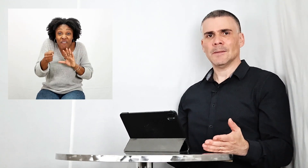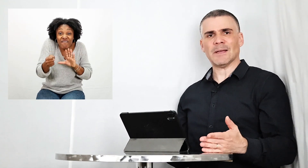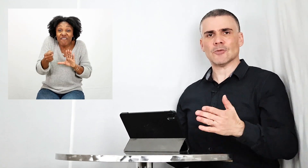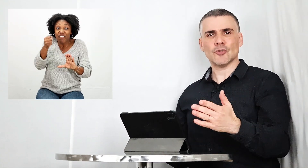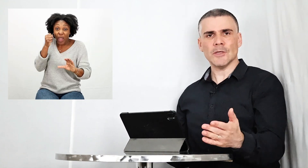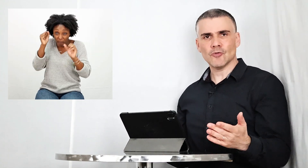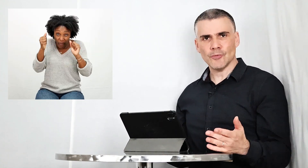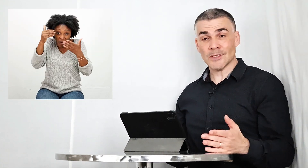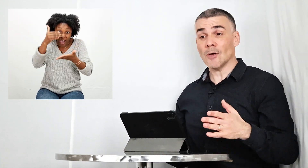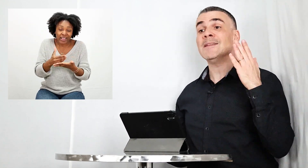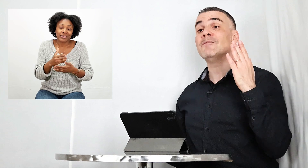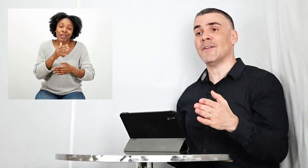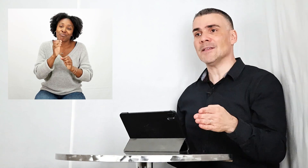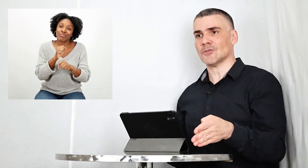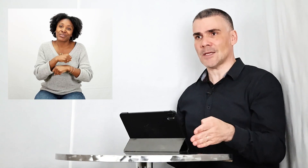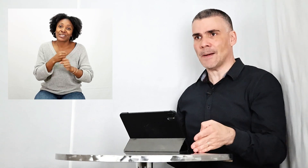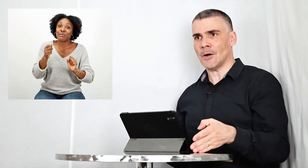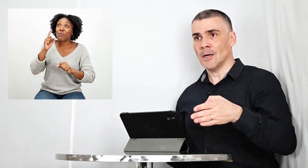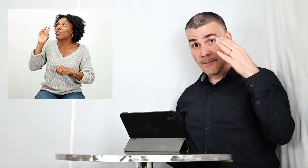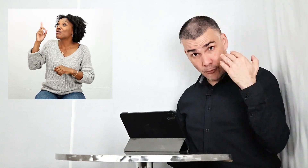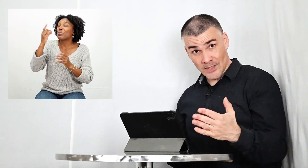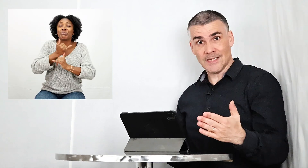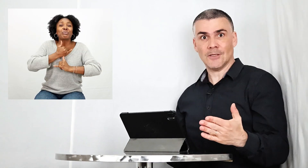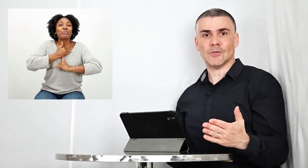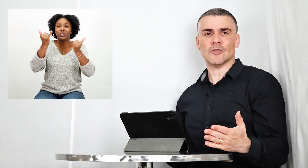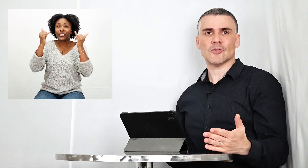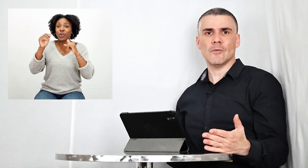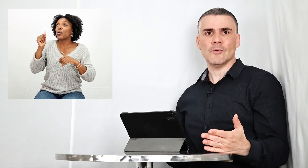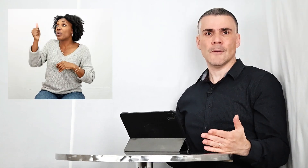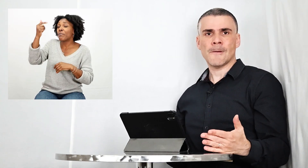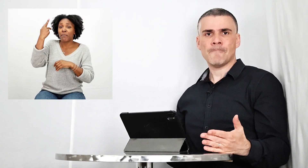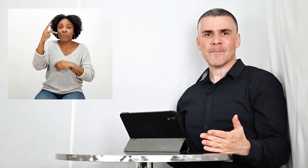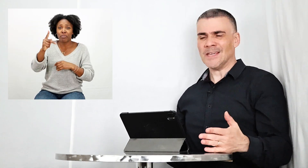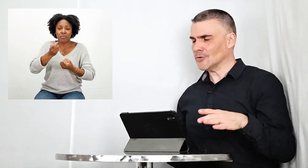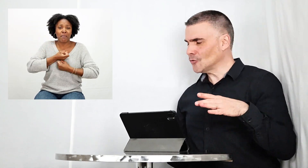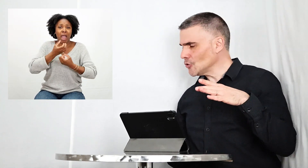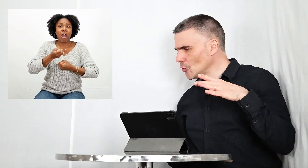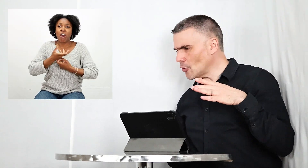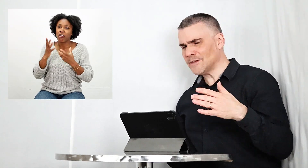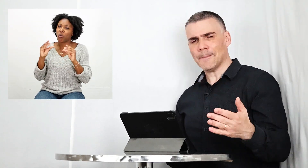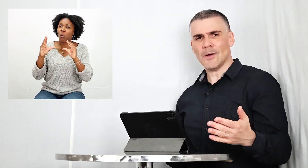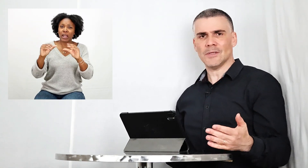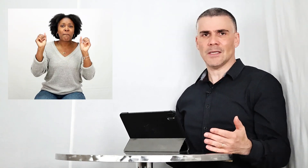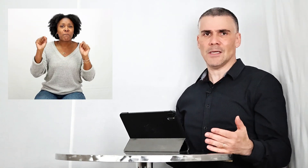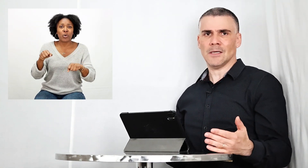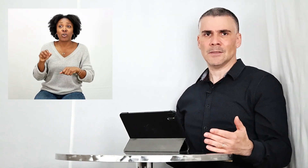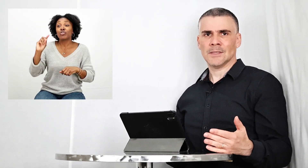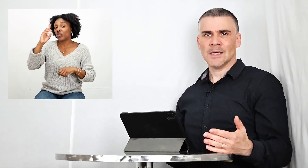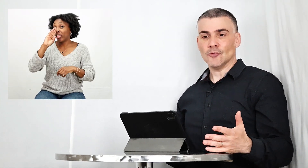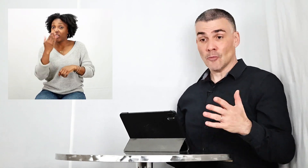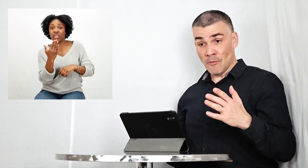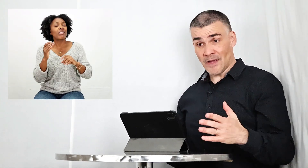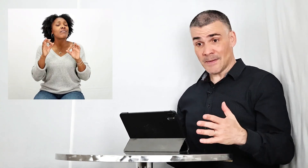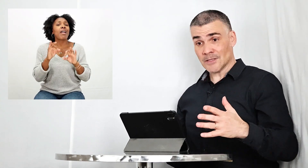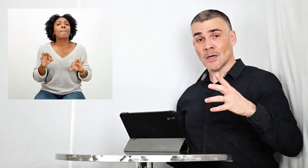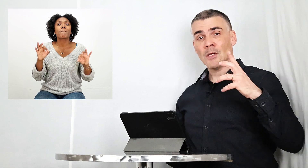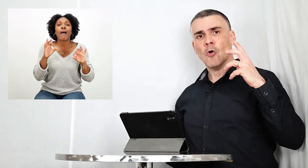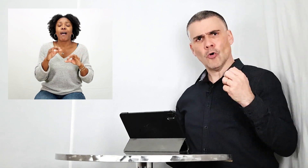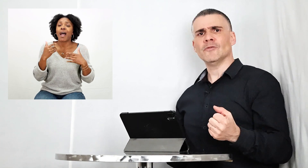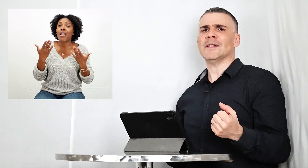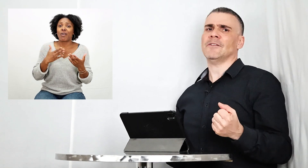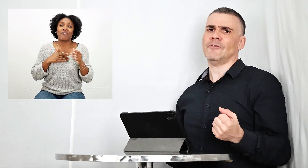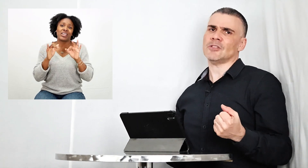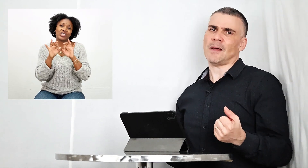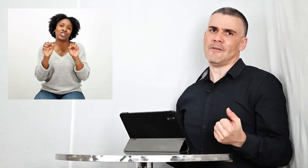peut pas. Parce que Dieu est tout puissant, il veille sur sa parole pour l'exécuter jusqu'au bout. Et notre Dieu ne revient pas en arrière. Donc mon frère, ma